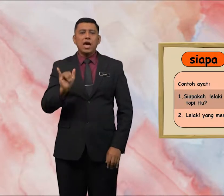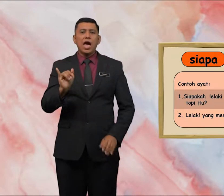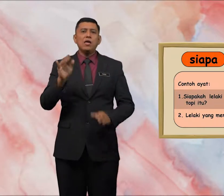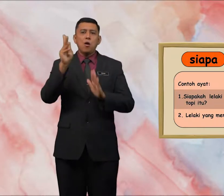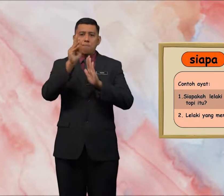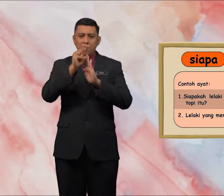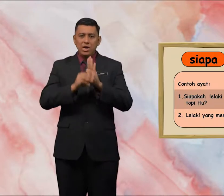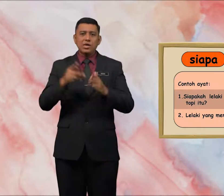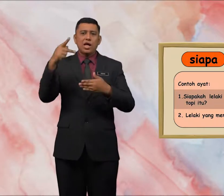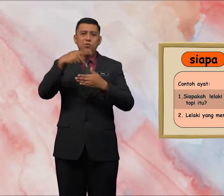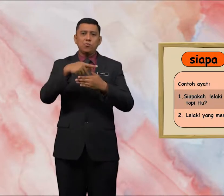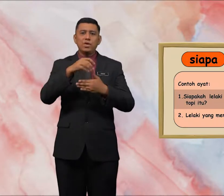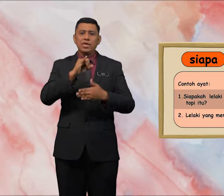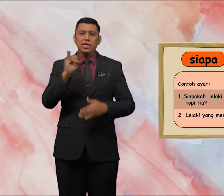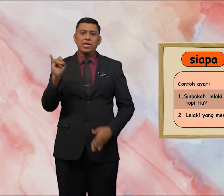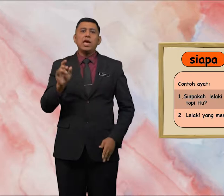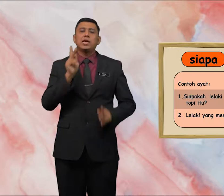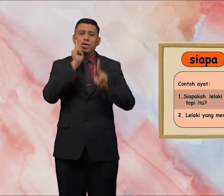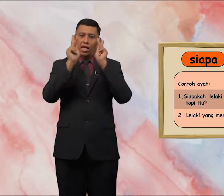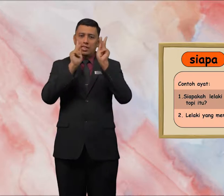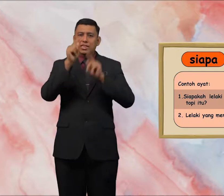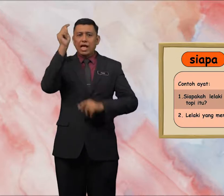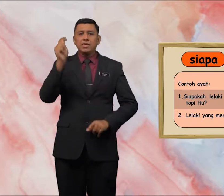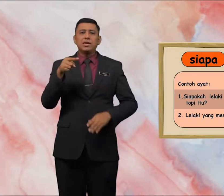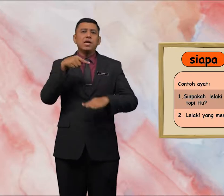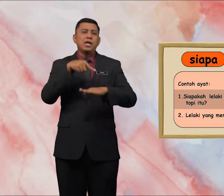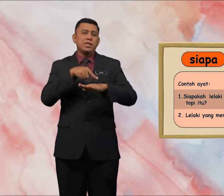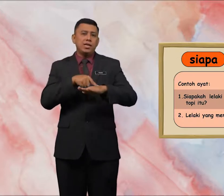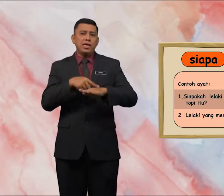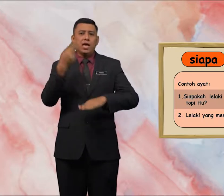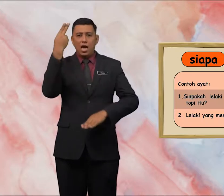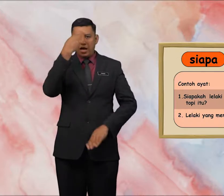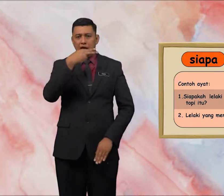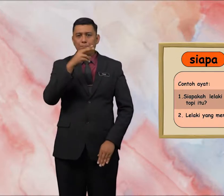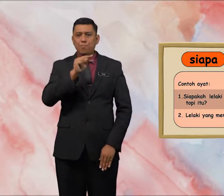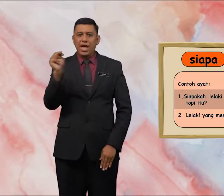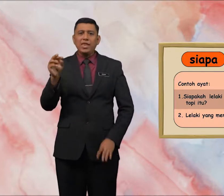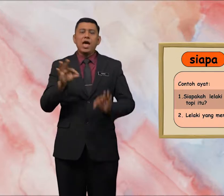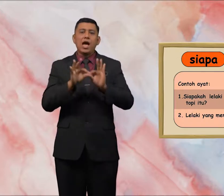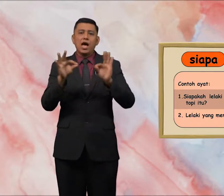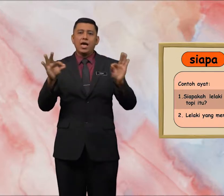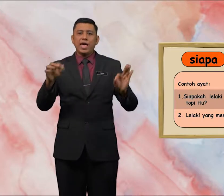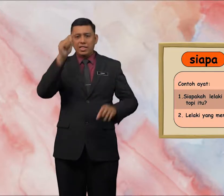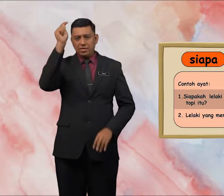yang mengandungi kata tanya di hadapan ayat tanya.